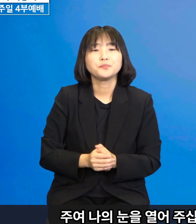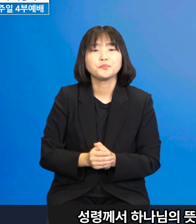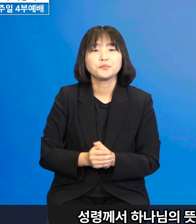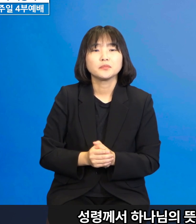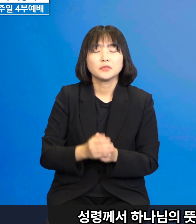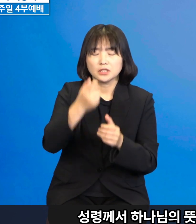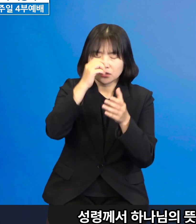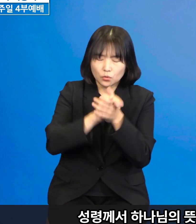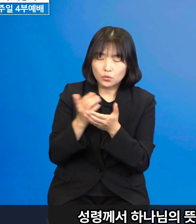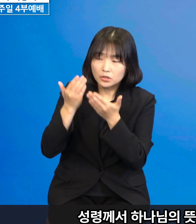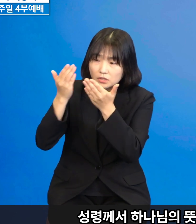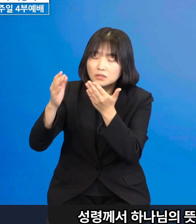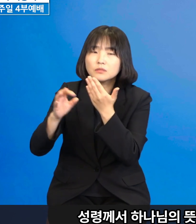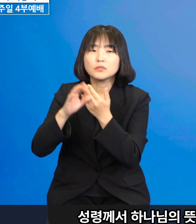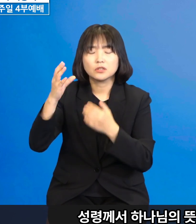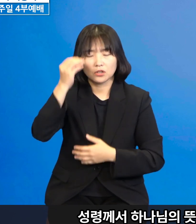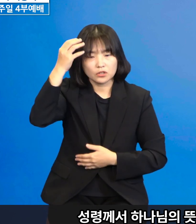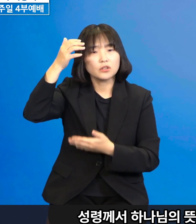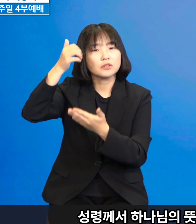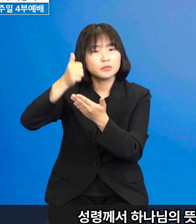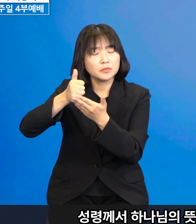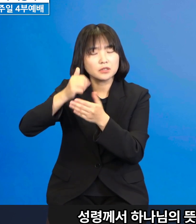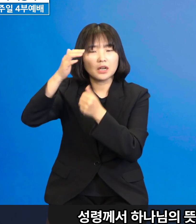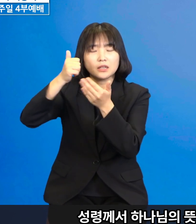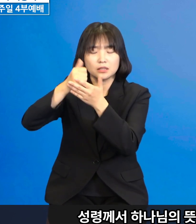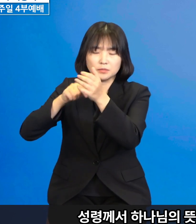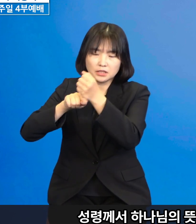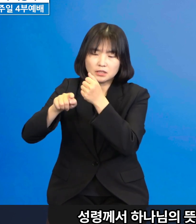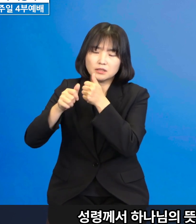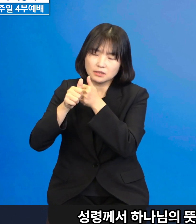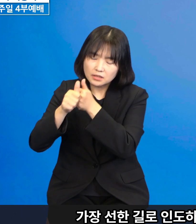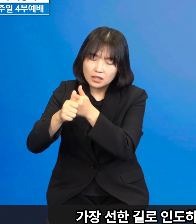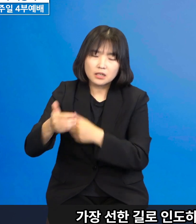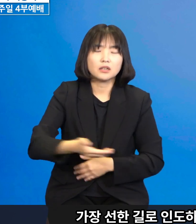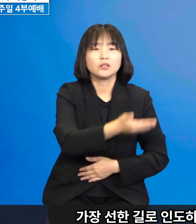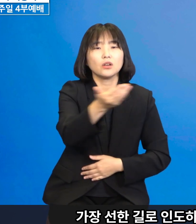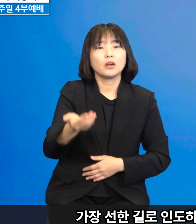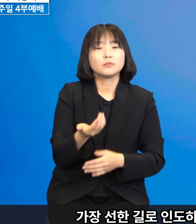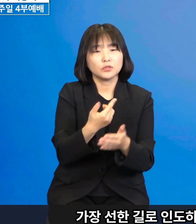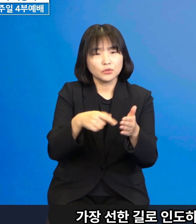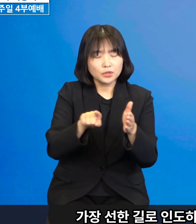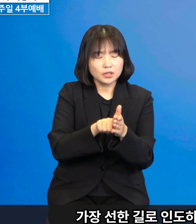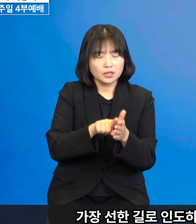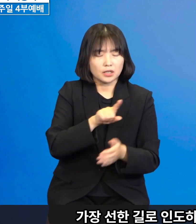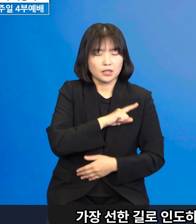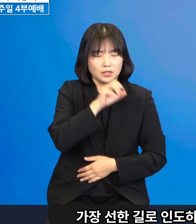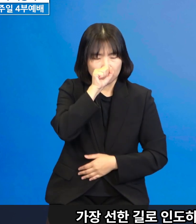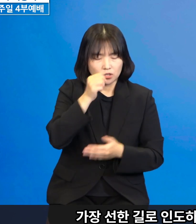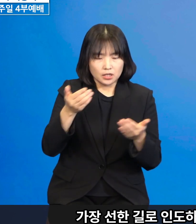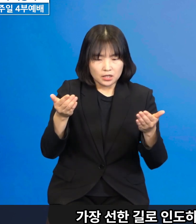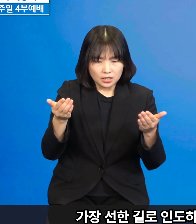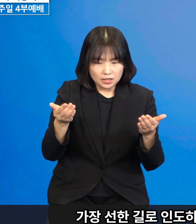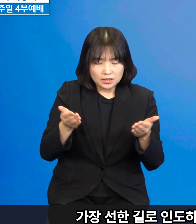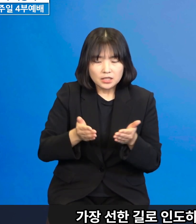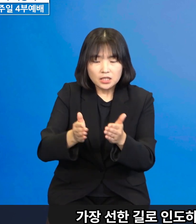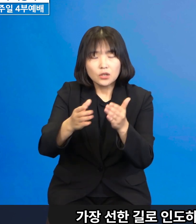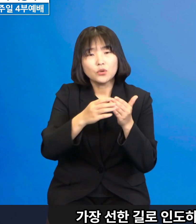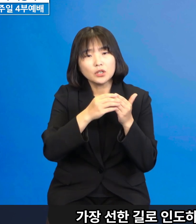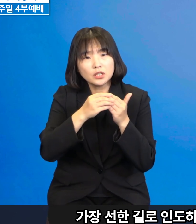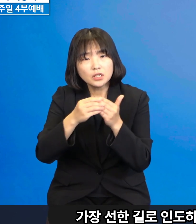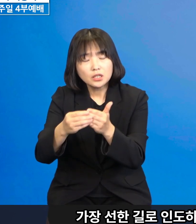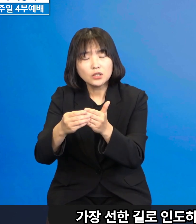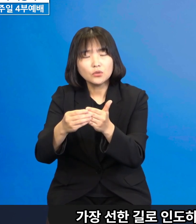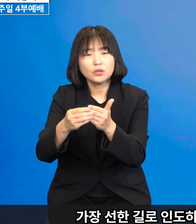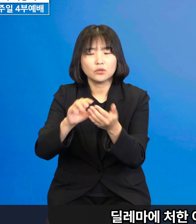하면 성령께서 하나님의 뜻을 따라 여러분들을 위하여 가장 선한 길로 인도하며 간구하여